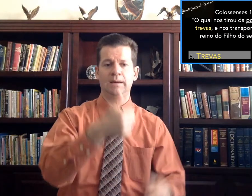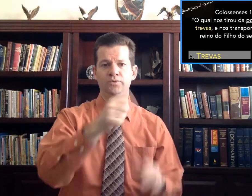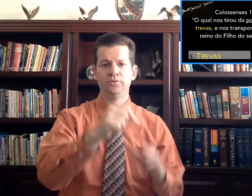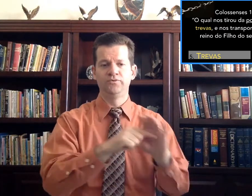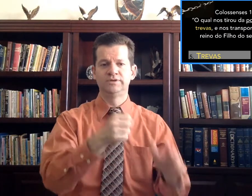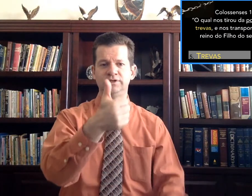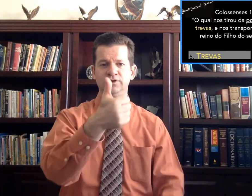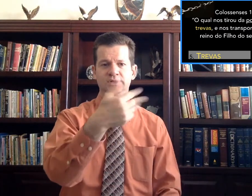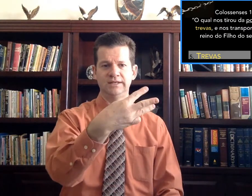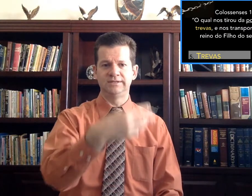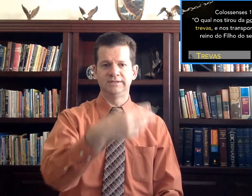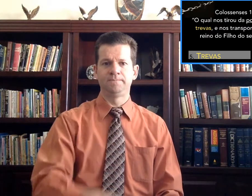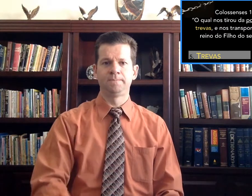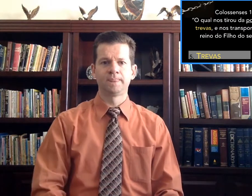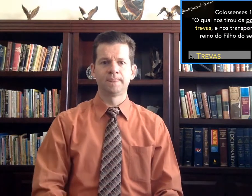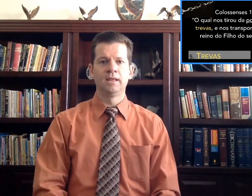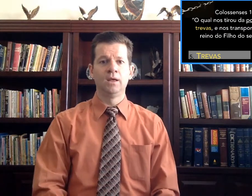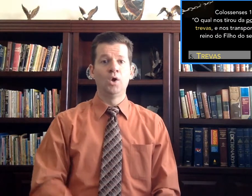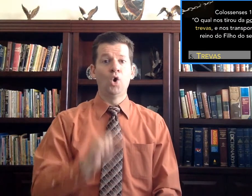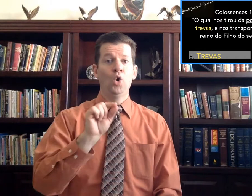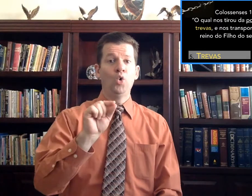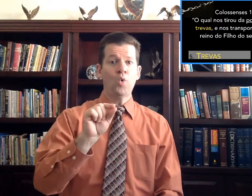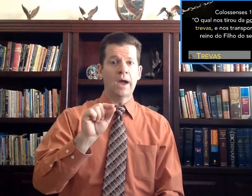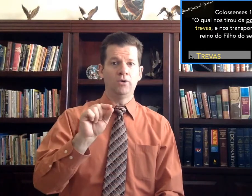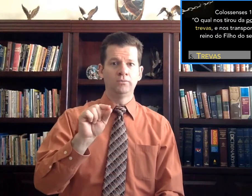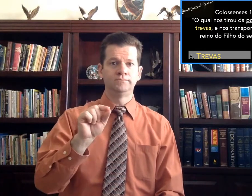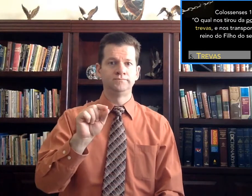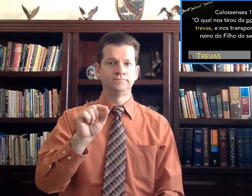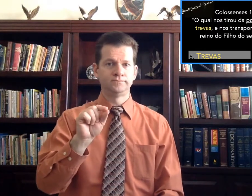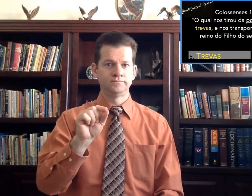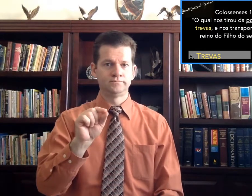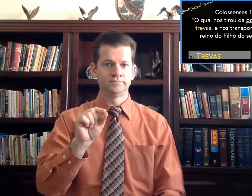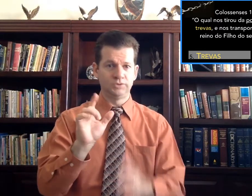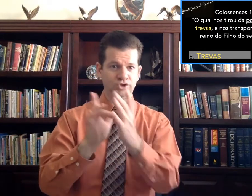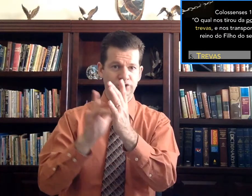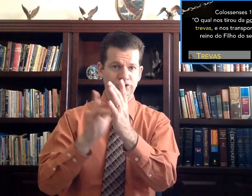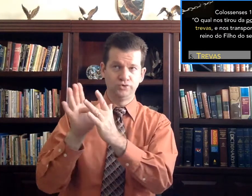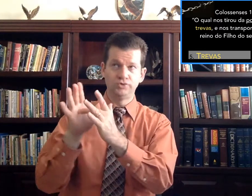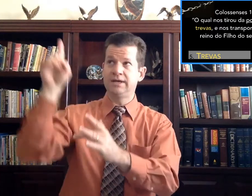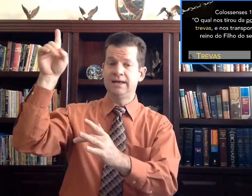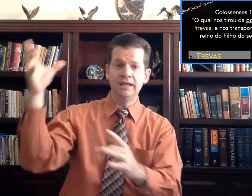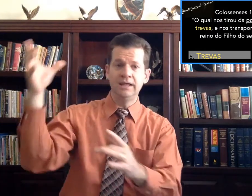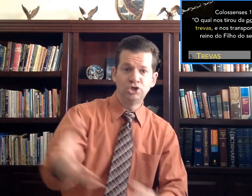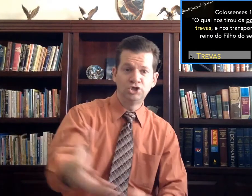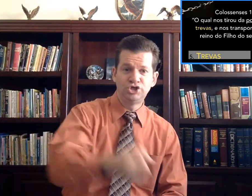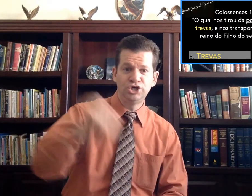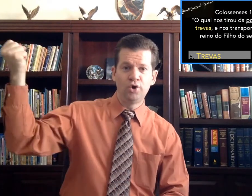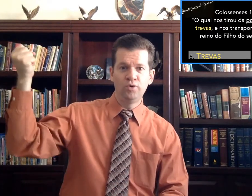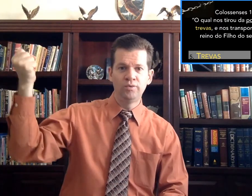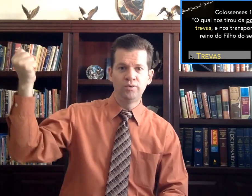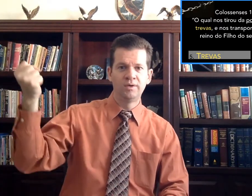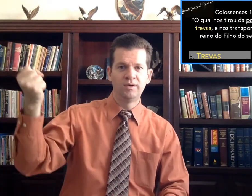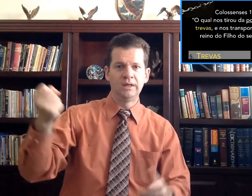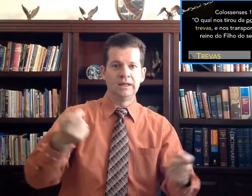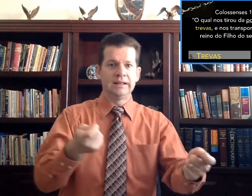Capítulo 1, versículo 13. O qual, Jesus, ele tirou